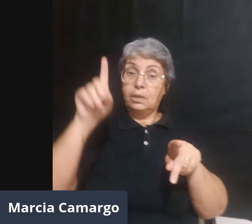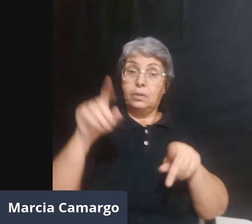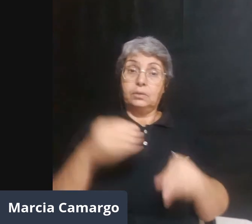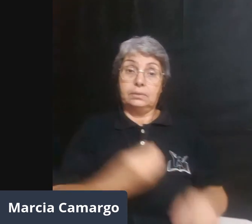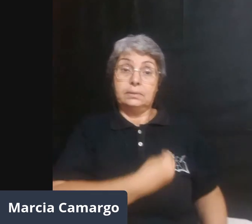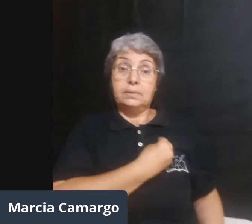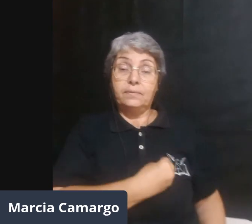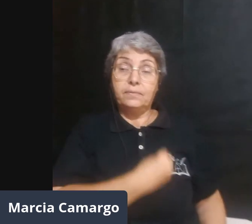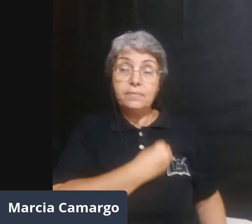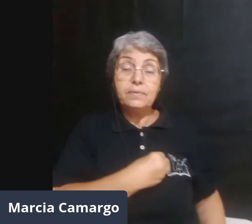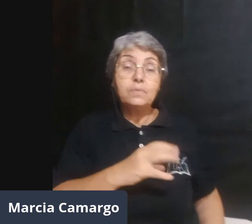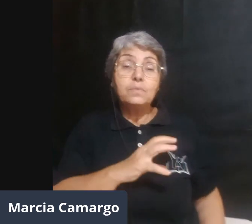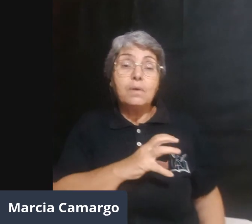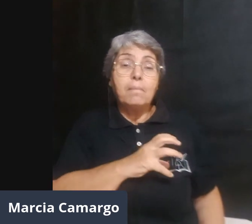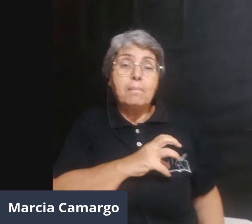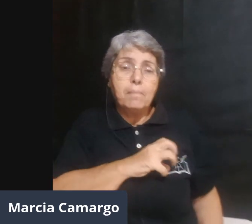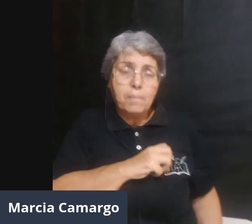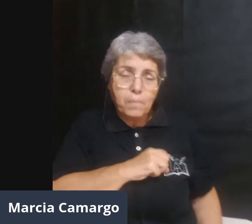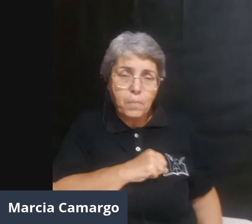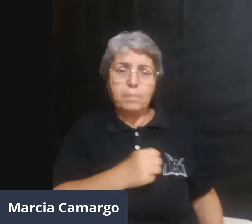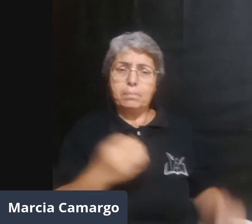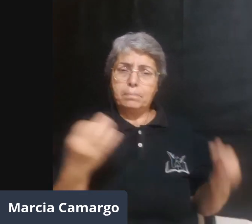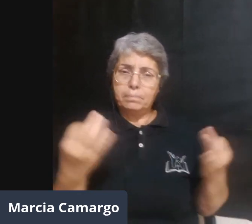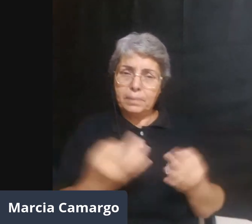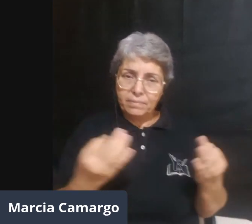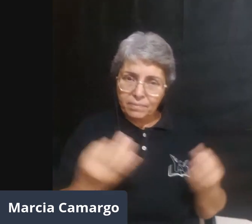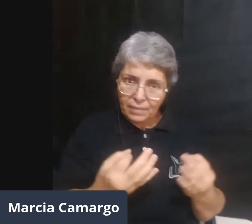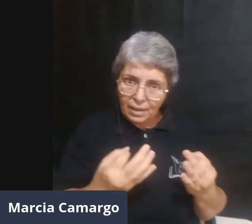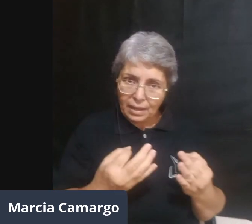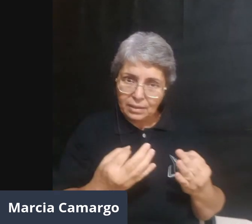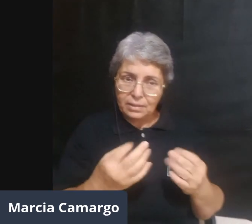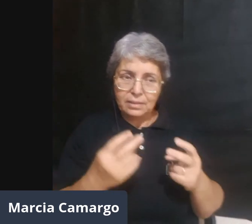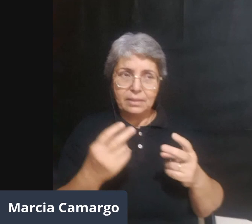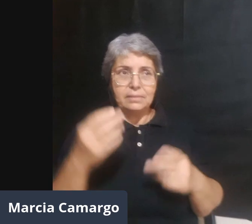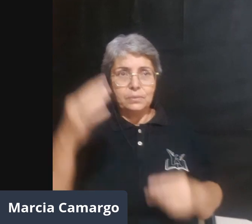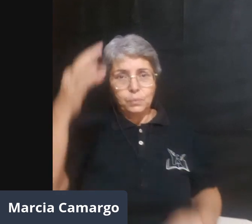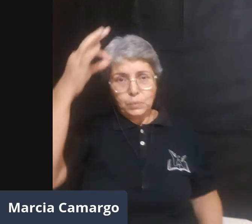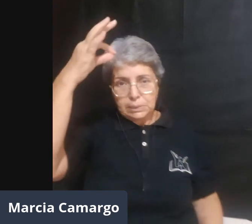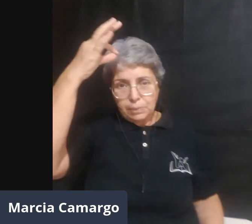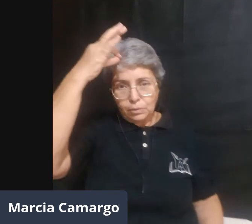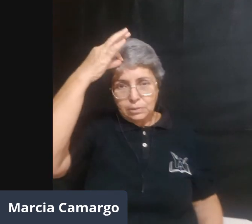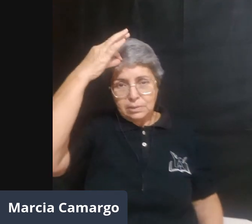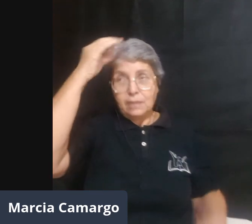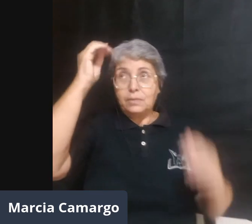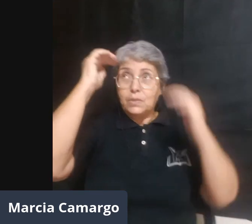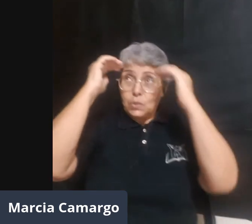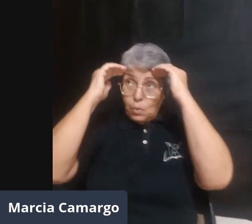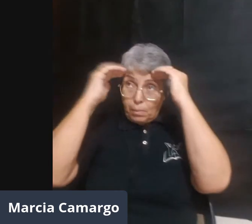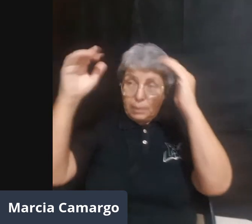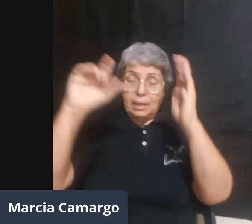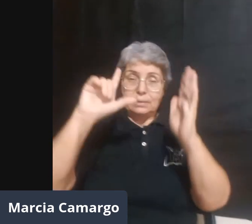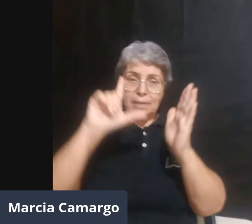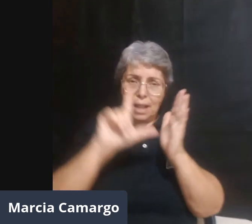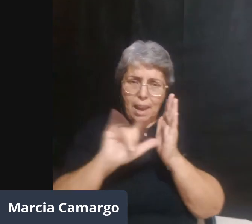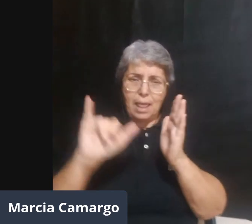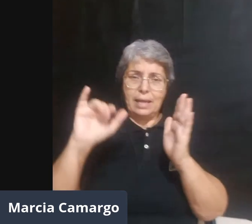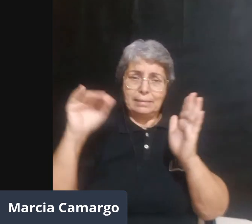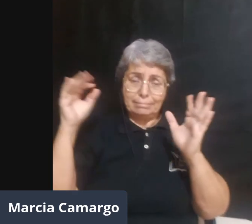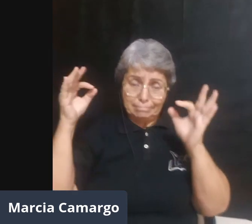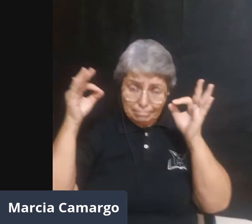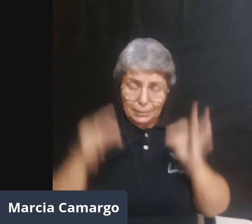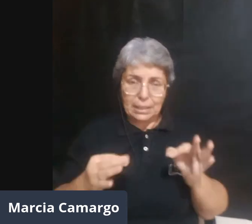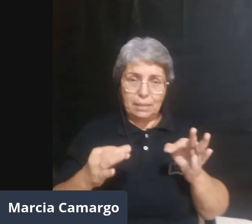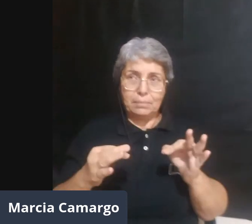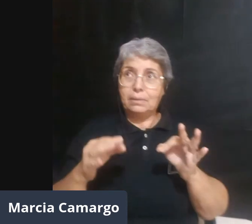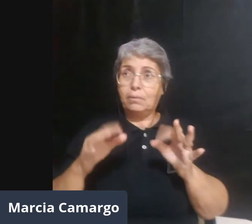quando observar a lei por meio do Espírito, ficará totalmente claro para todos os seres do